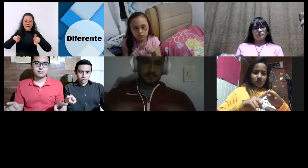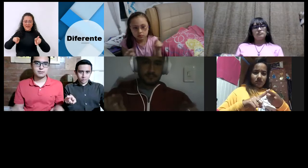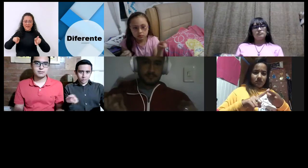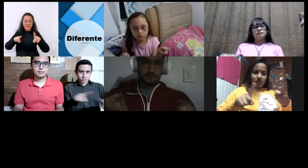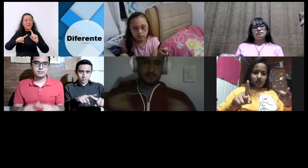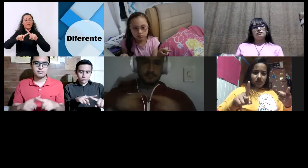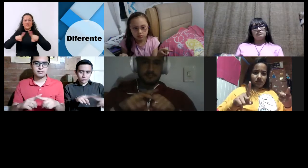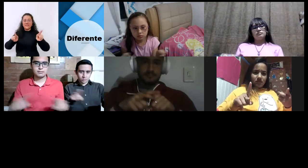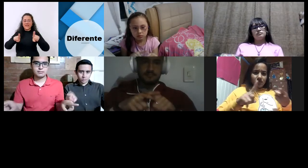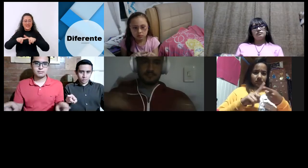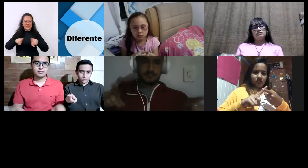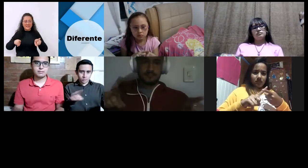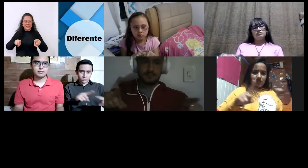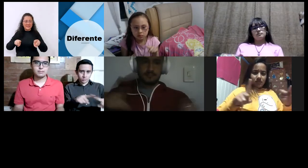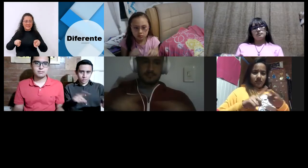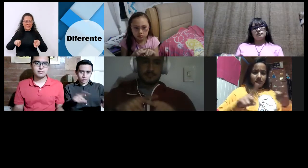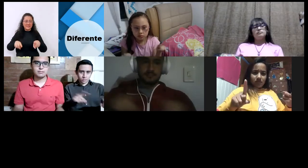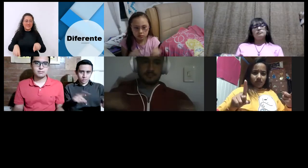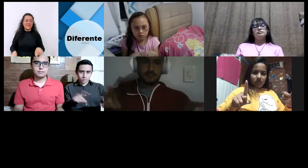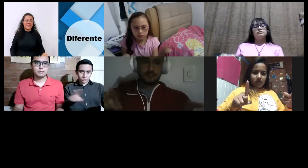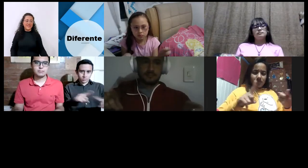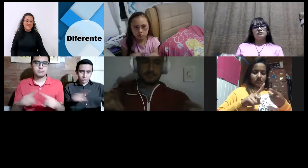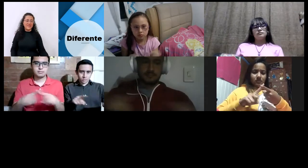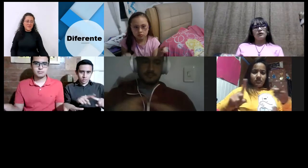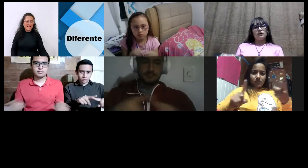pero o diferente. Es igual.